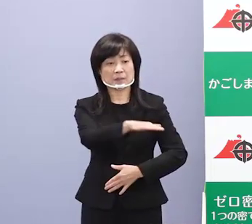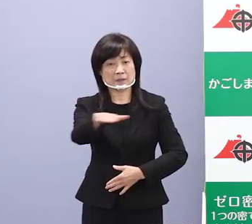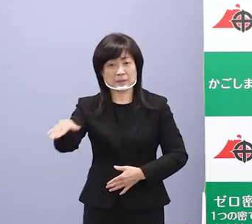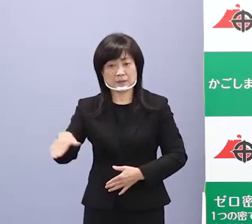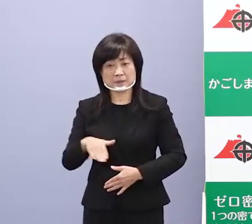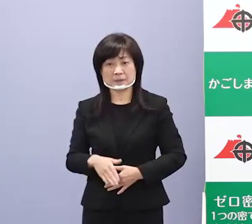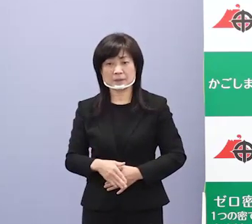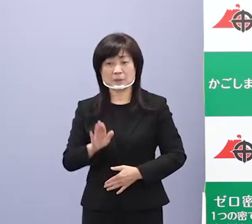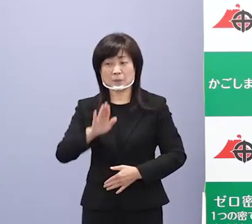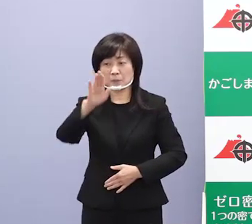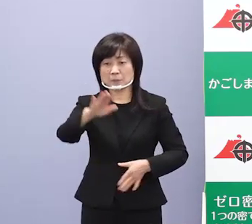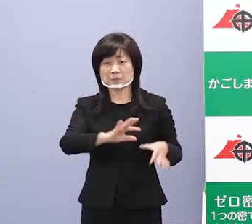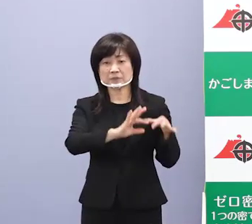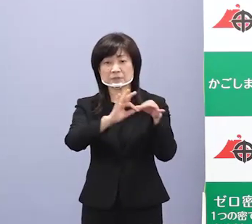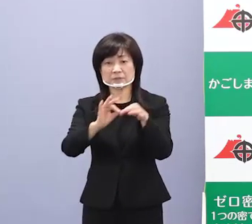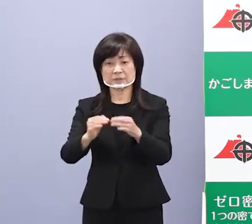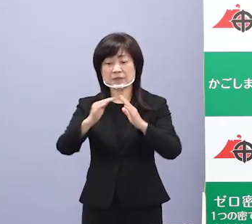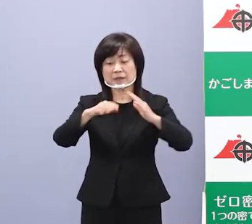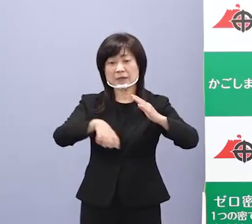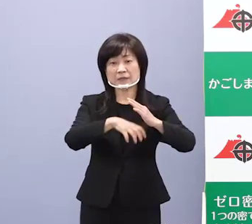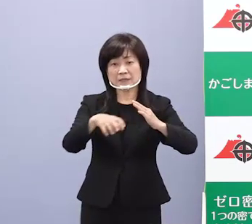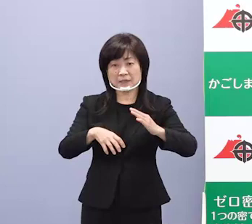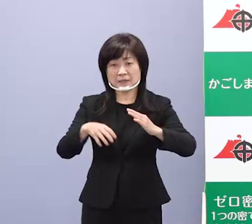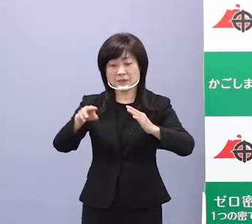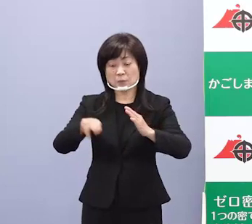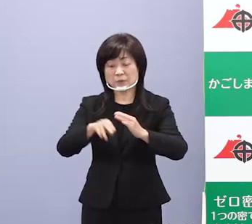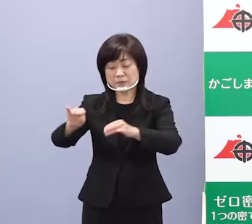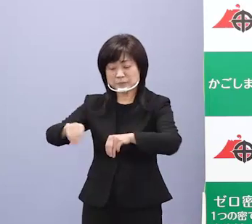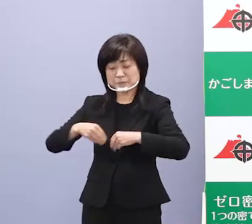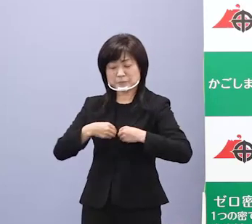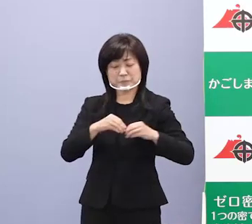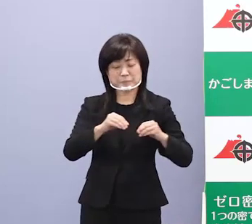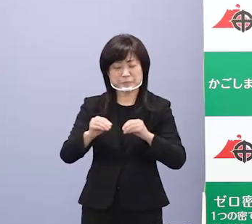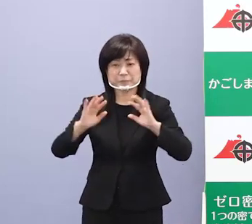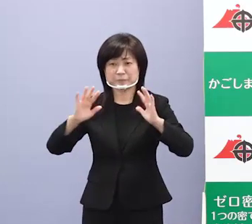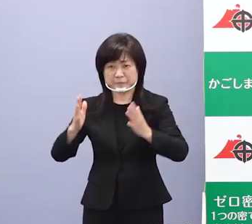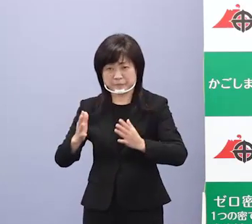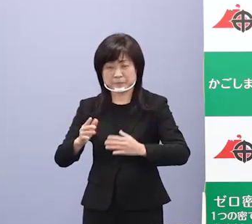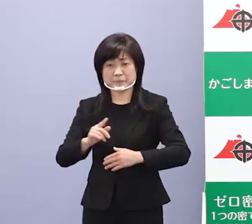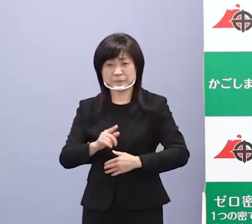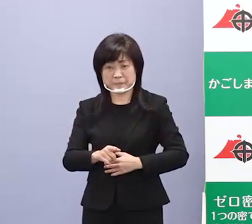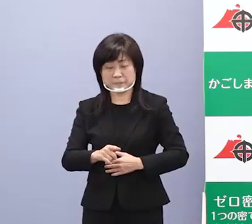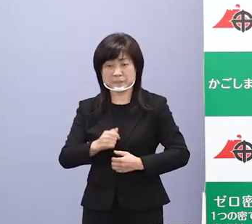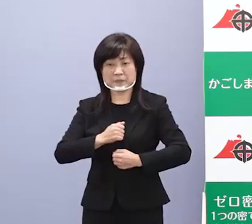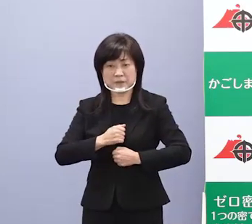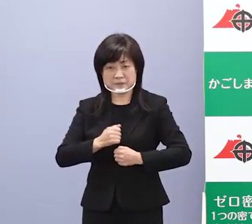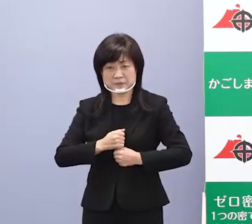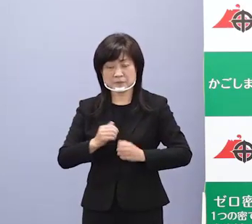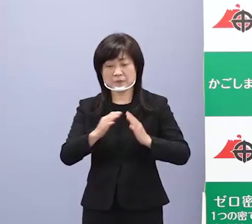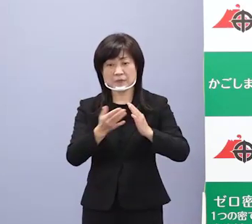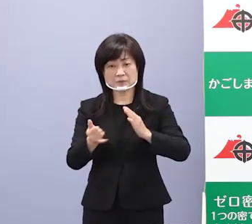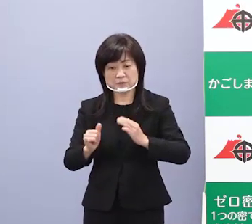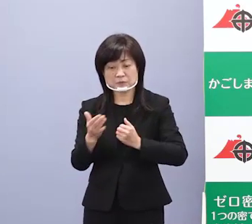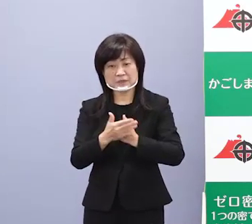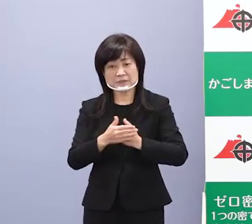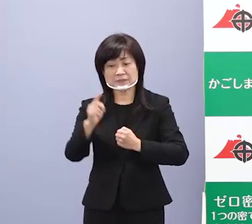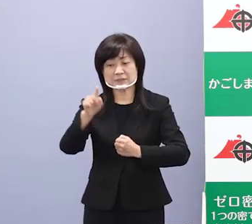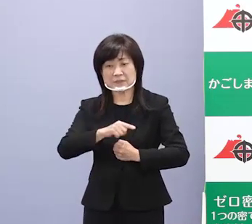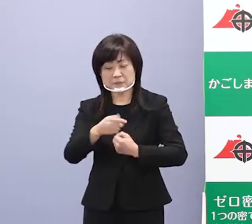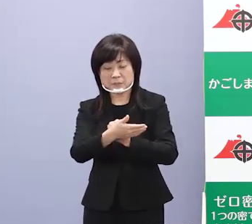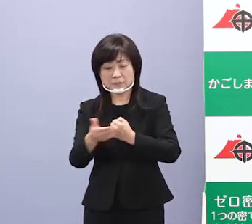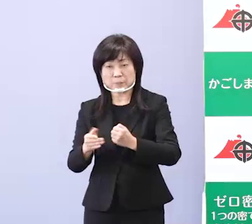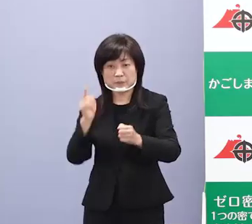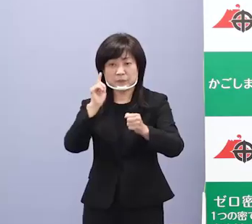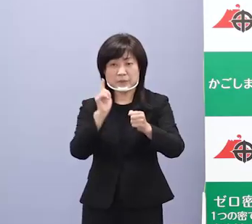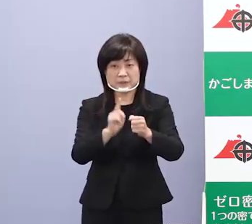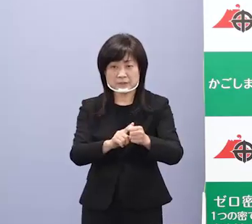ては、引き続き家庭へのウイルスの持ち込みを防ぎ、自分と大切な家族、大切な人を守るために